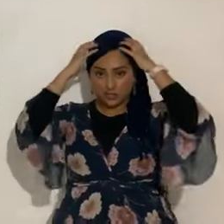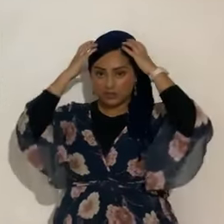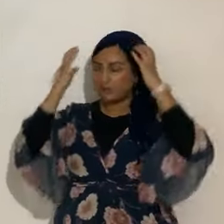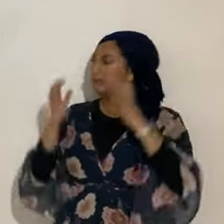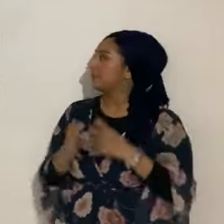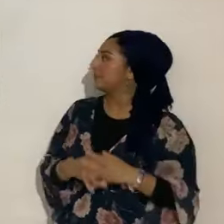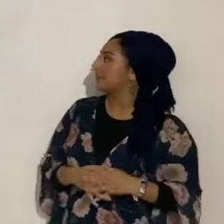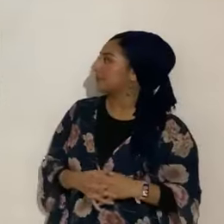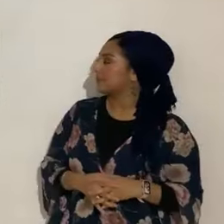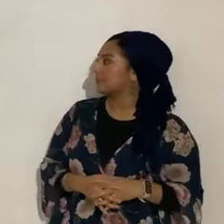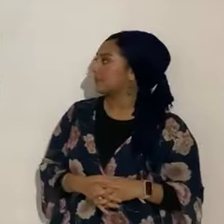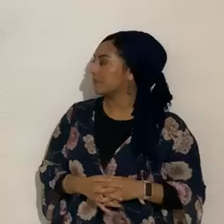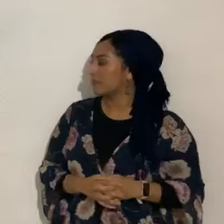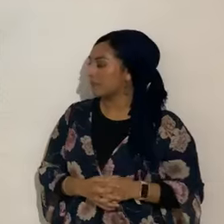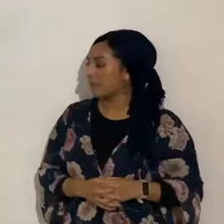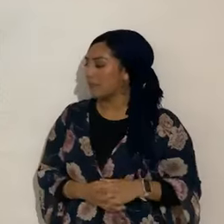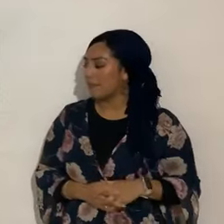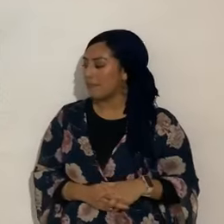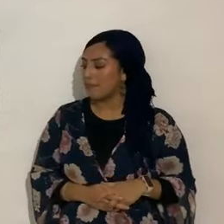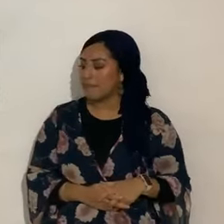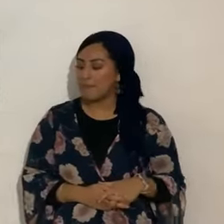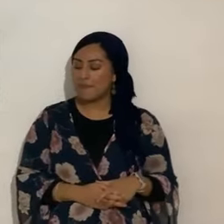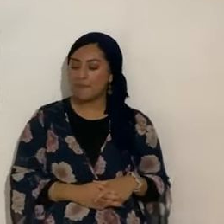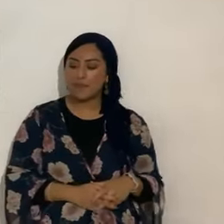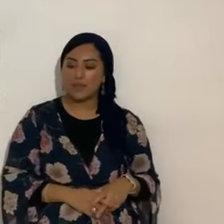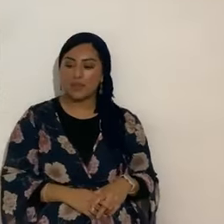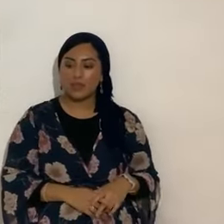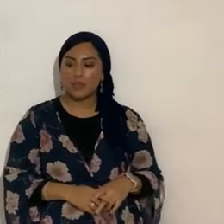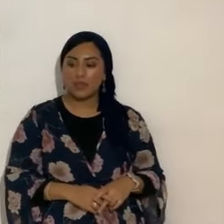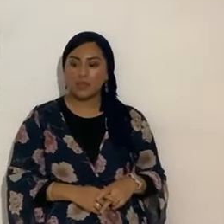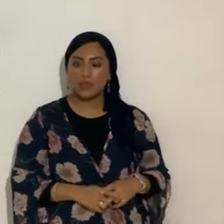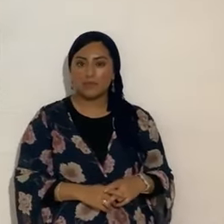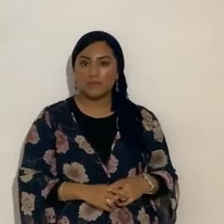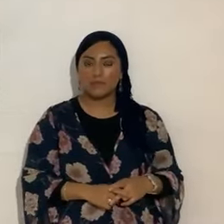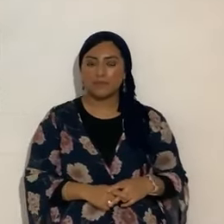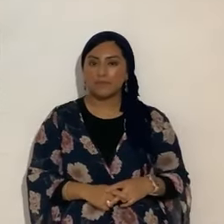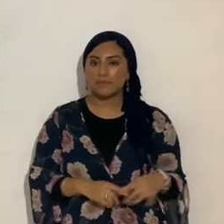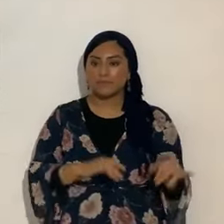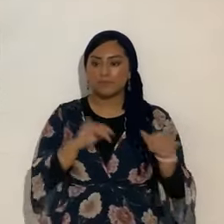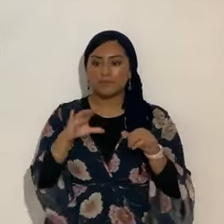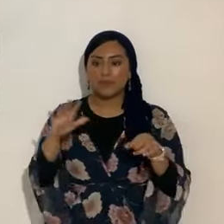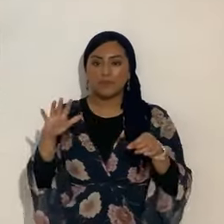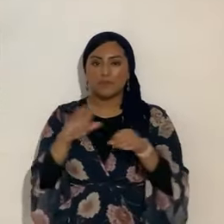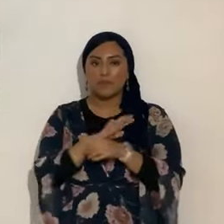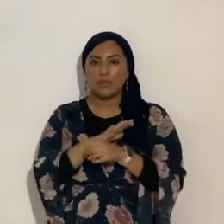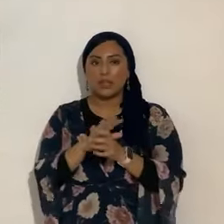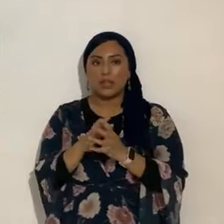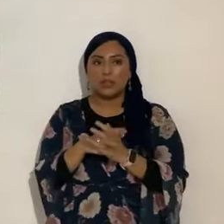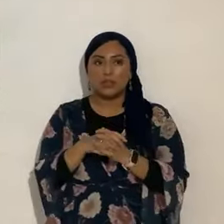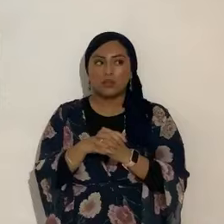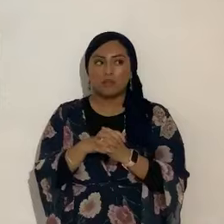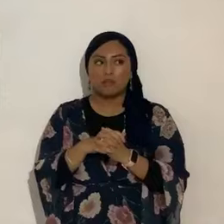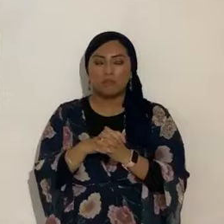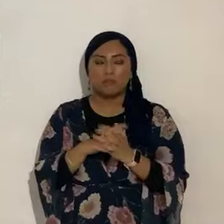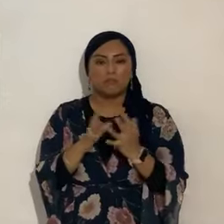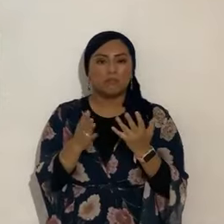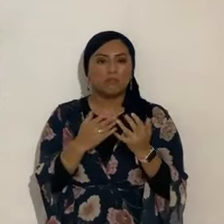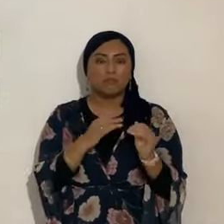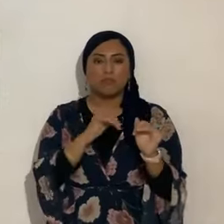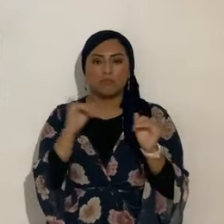de la mente es completamente ilusoria. Es decir, es como